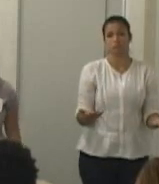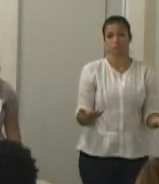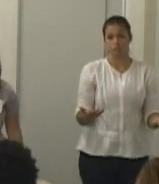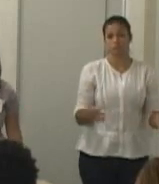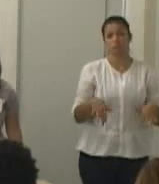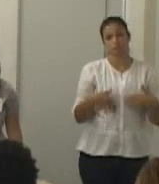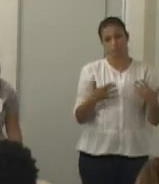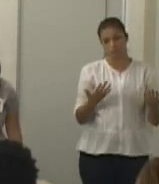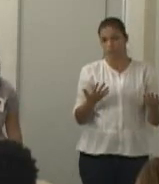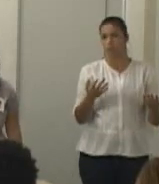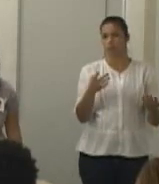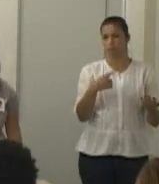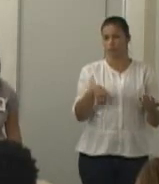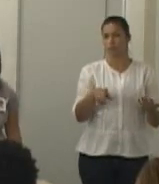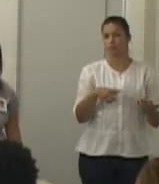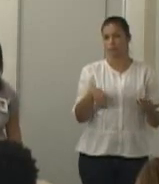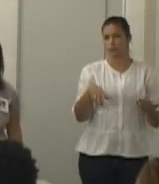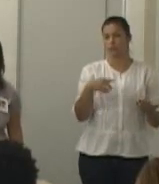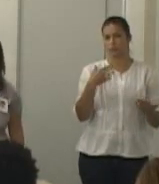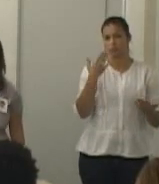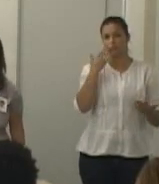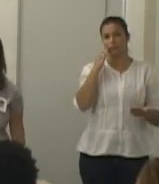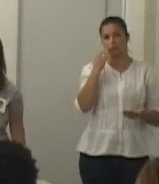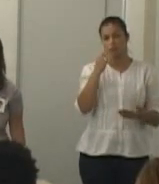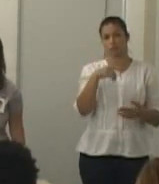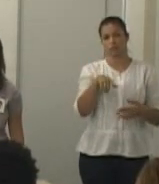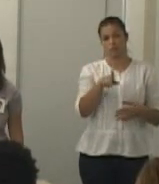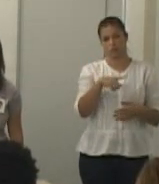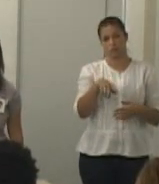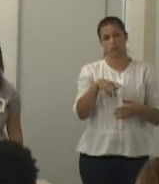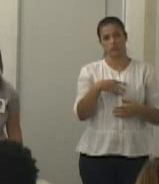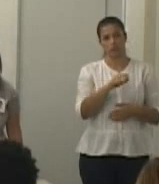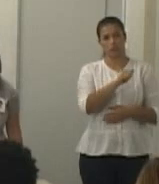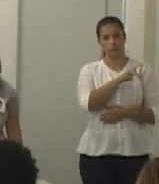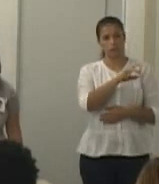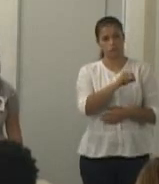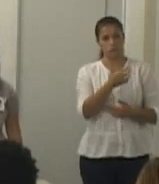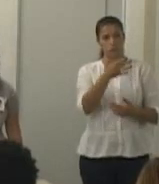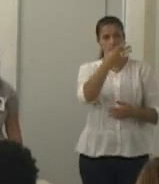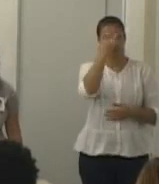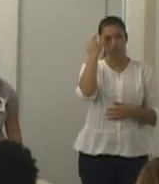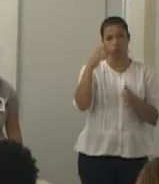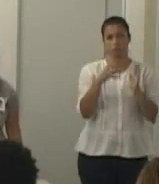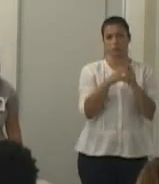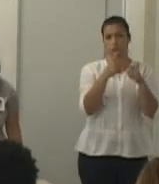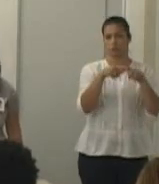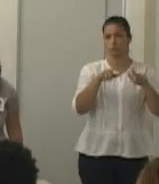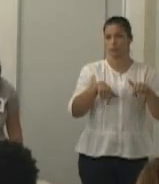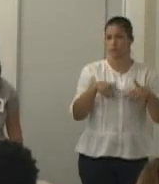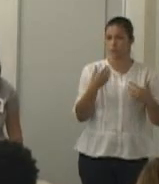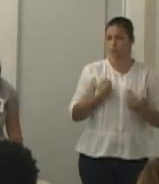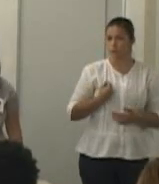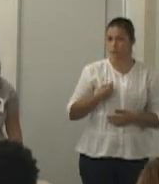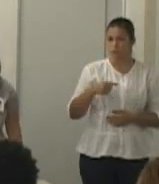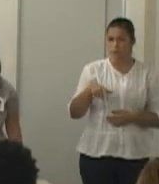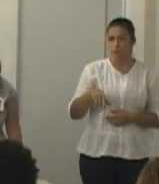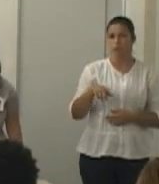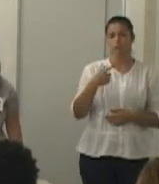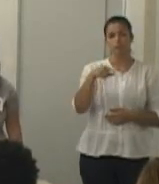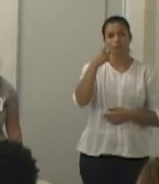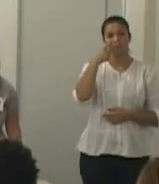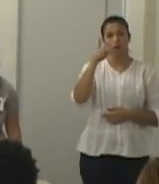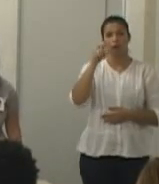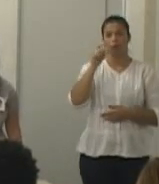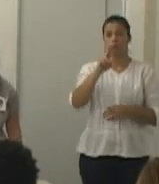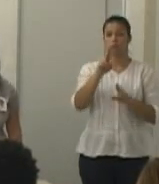então vejam caros alunos servidores aqui presentes que a UFRJ ela luta ela vem lutando